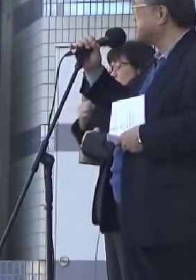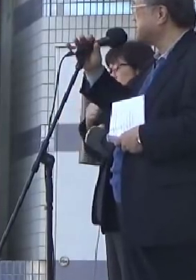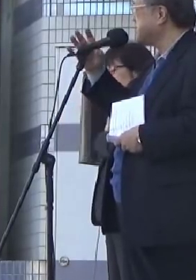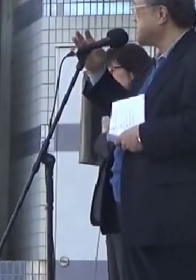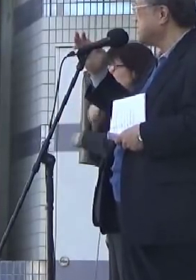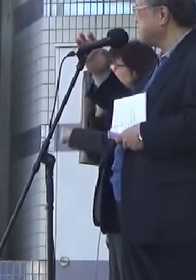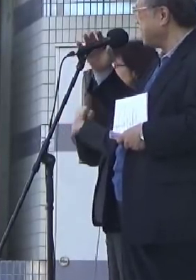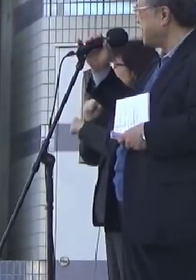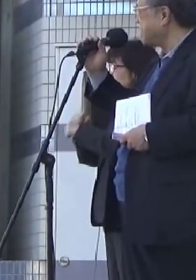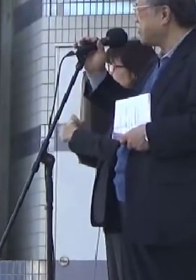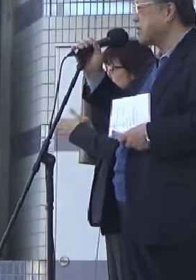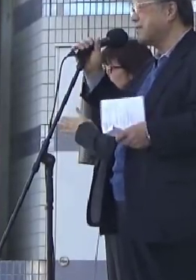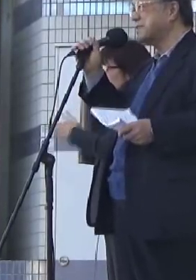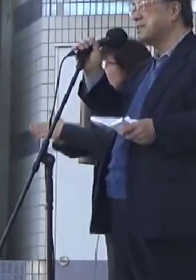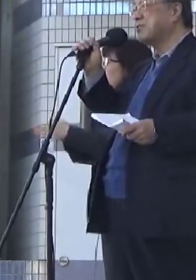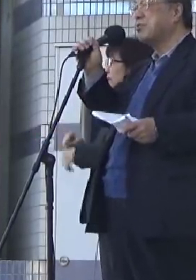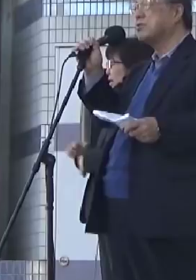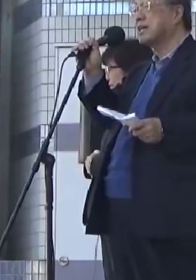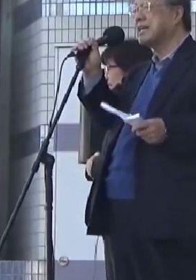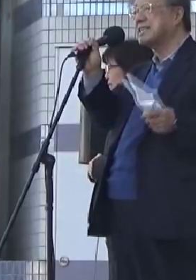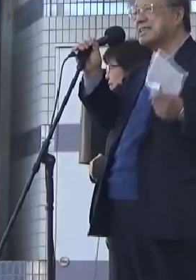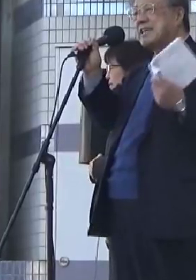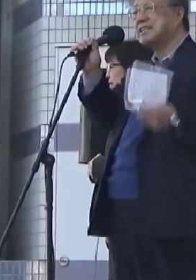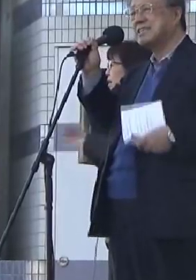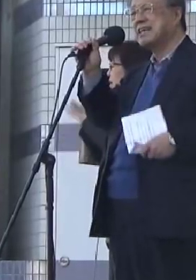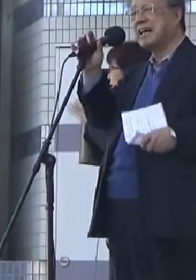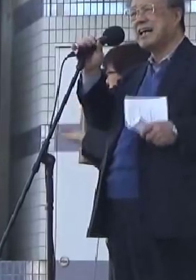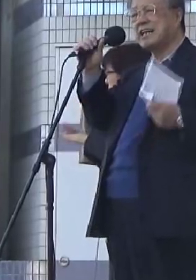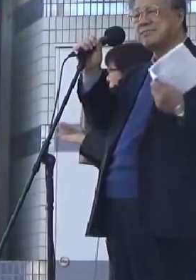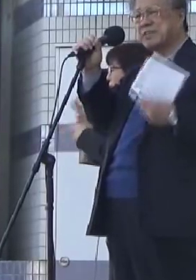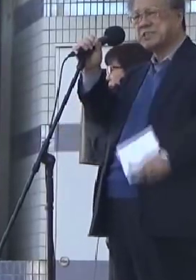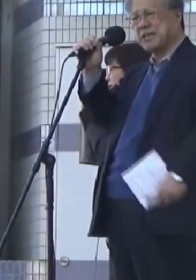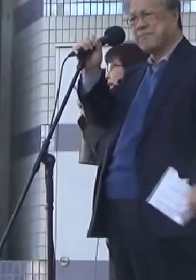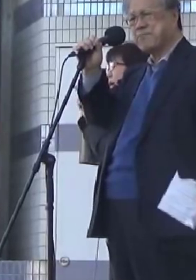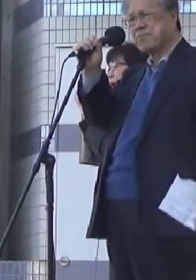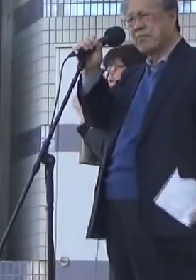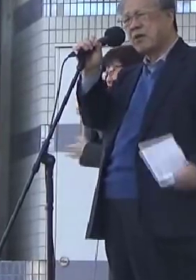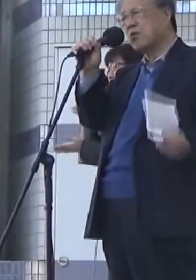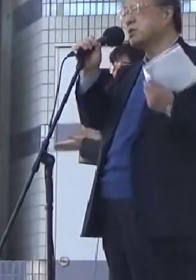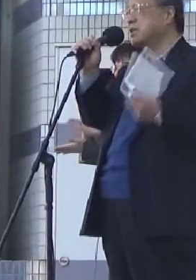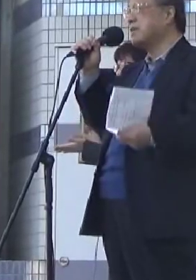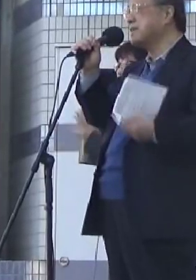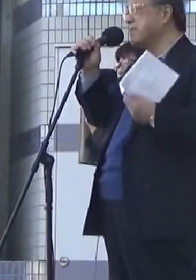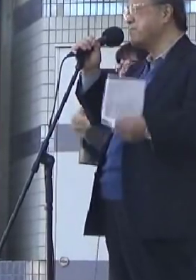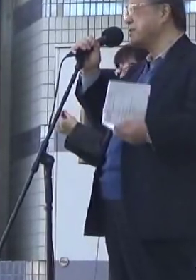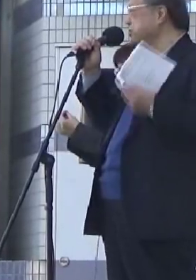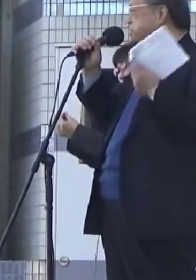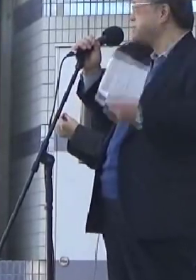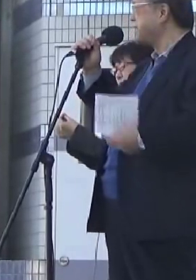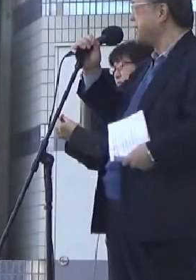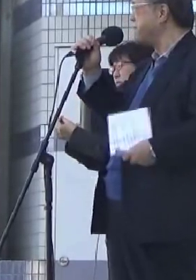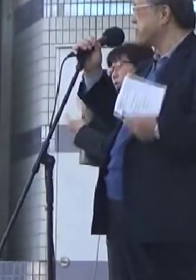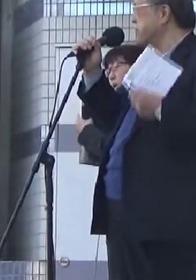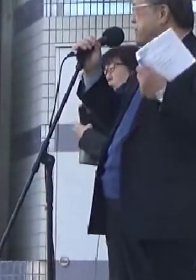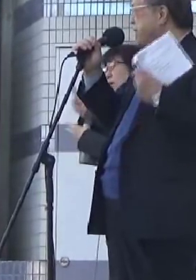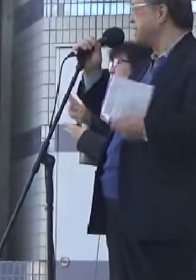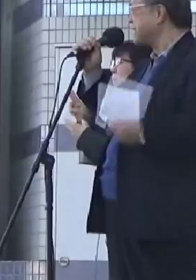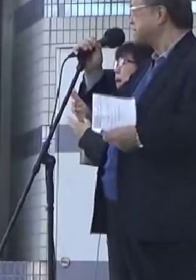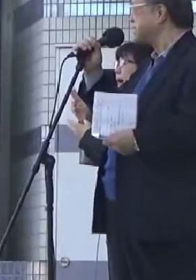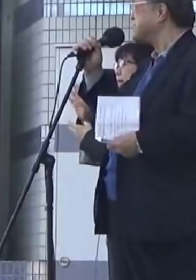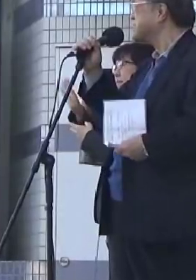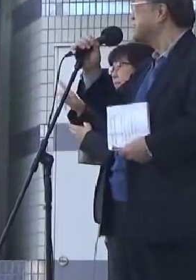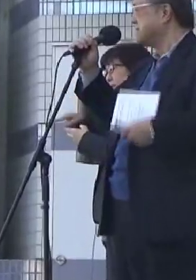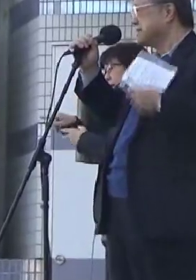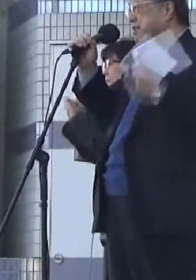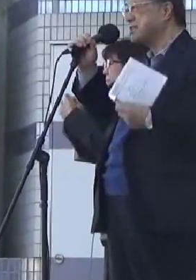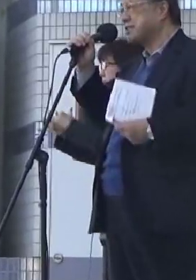強行です。今岡間さんの方から提起がありました。沖縄県民の意思は明